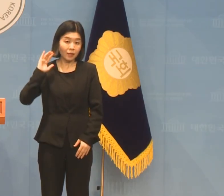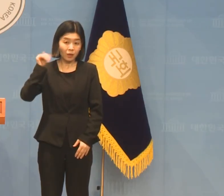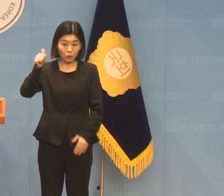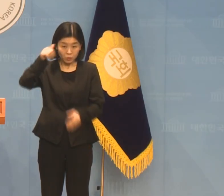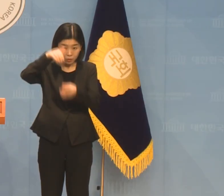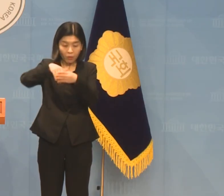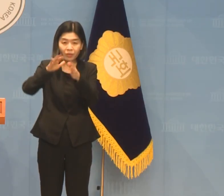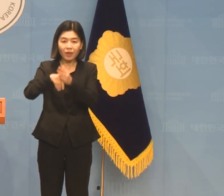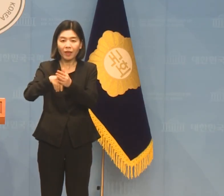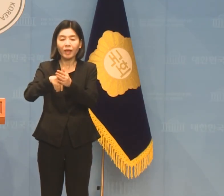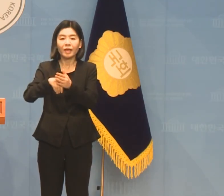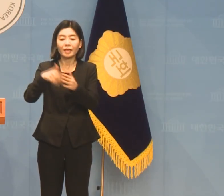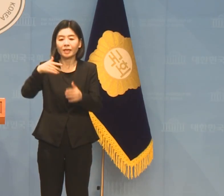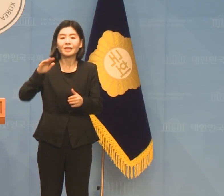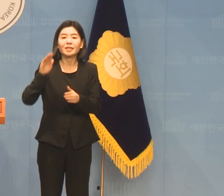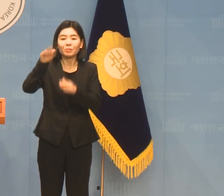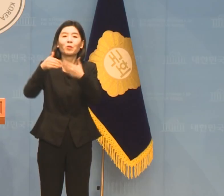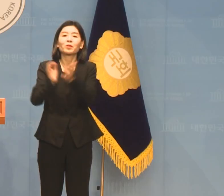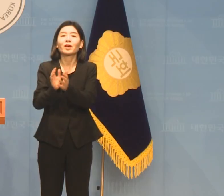섰습니다.